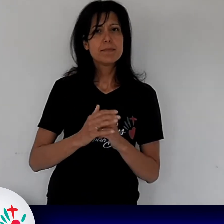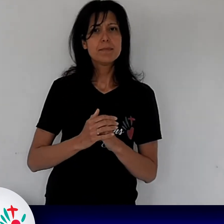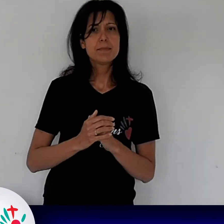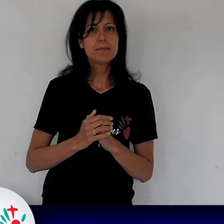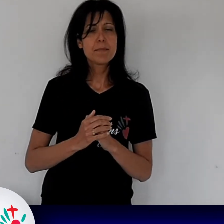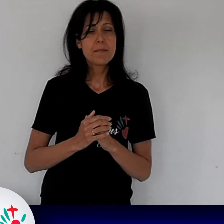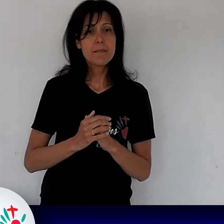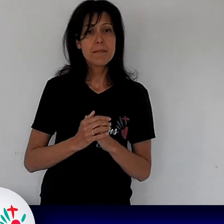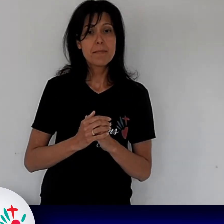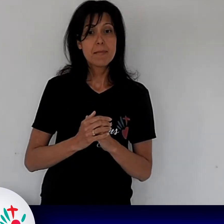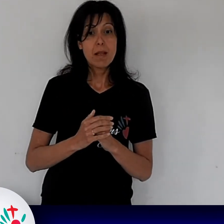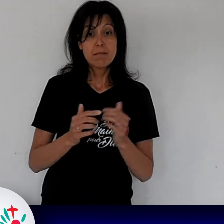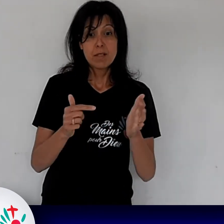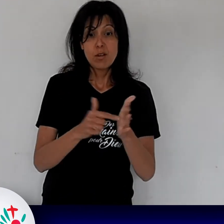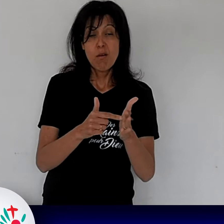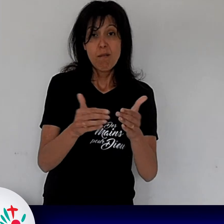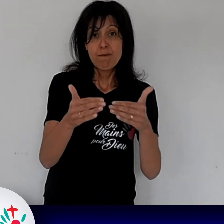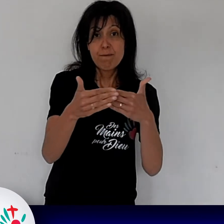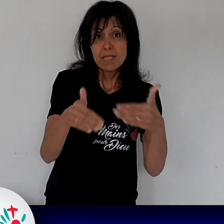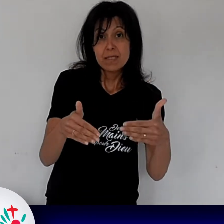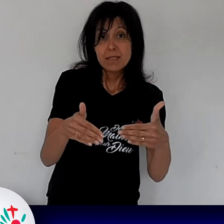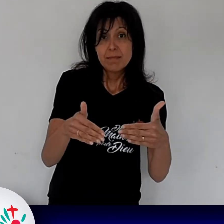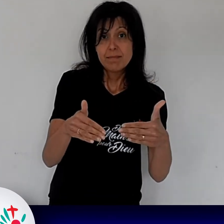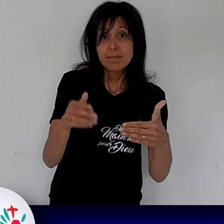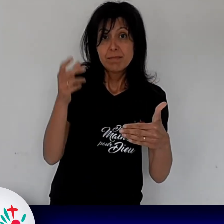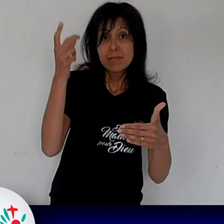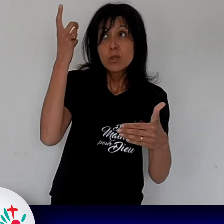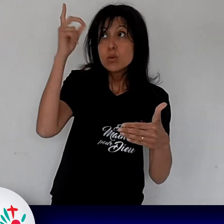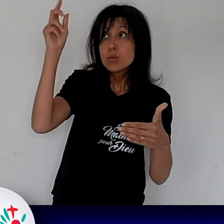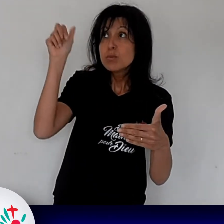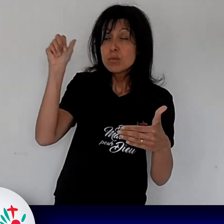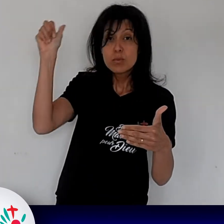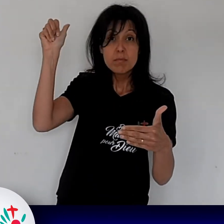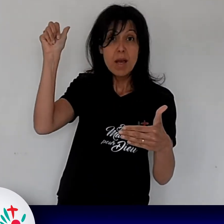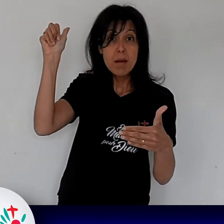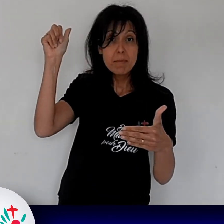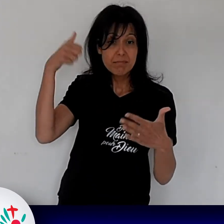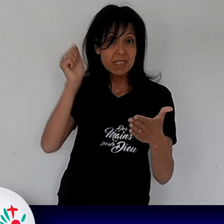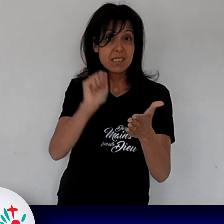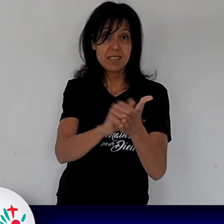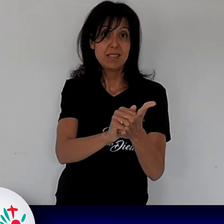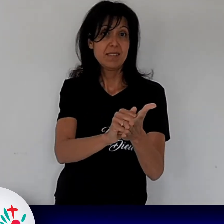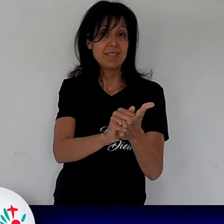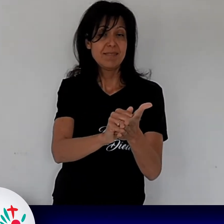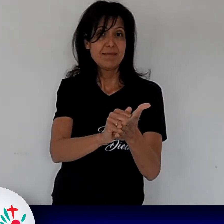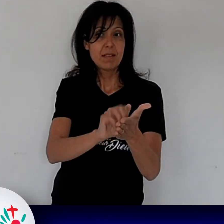Et c'est Dieu qui définit le temps, pas les hommes, pas la science.